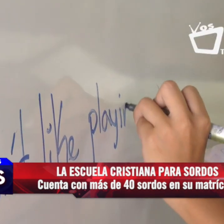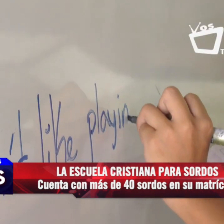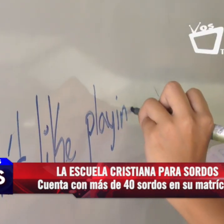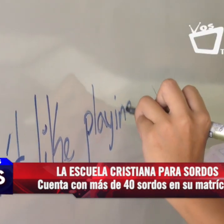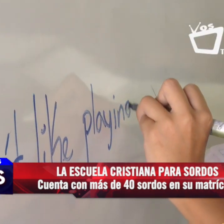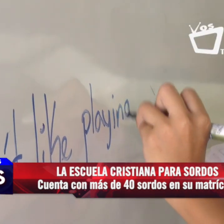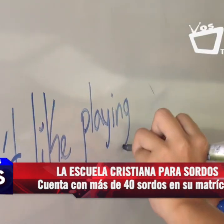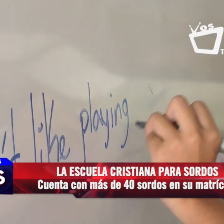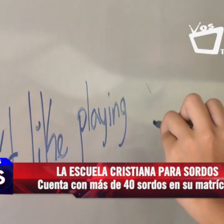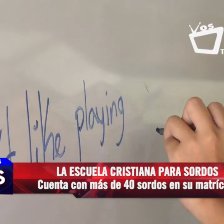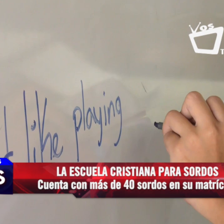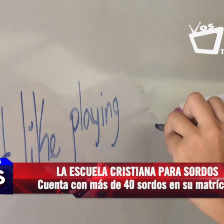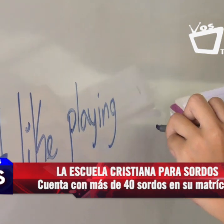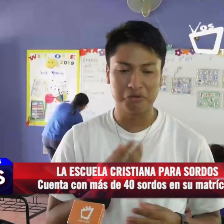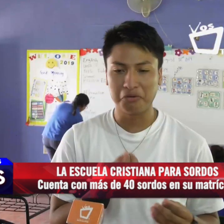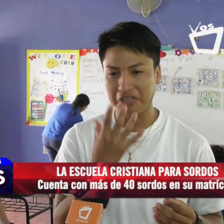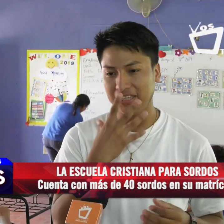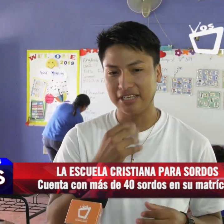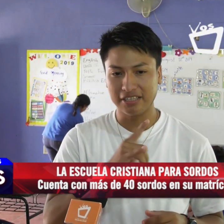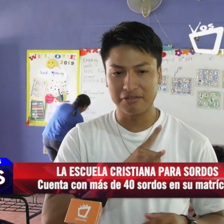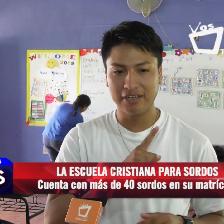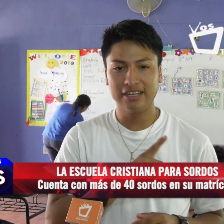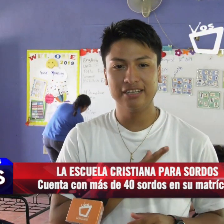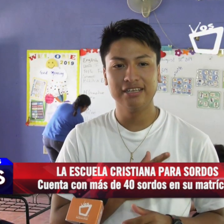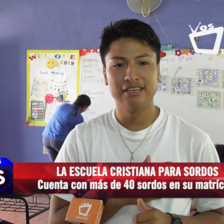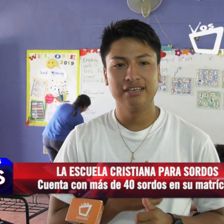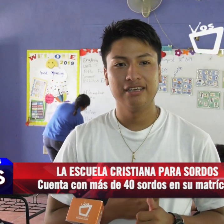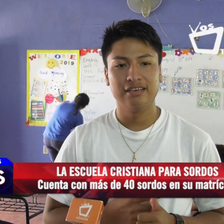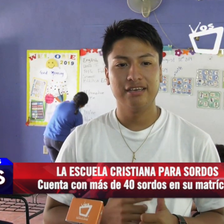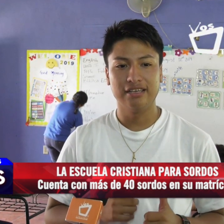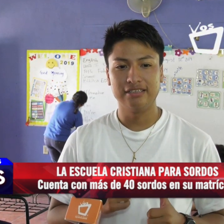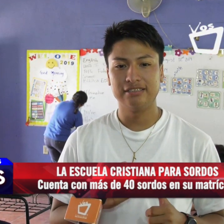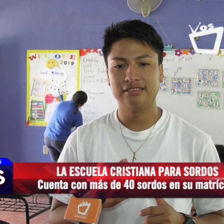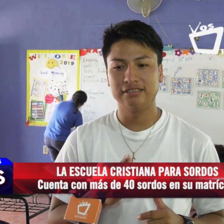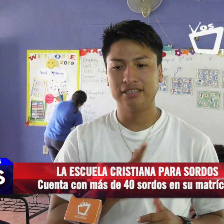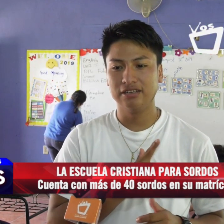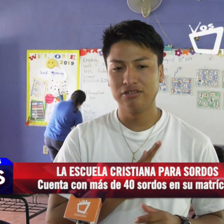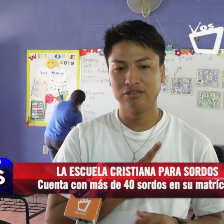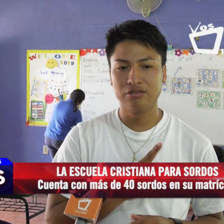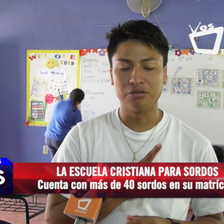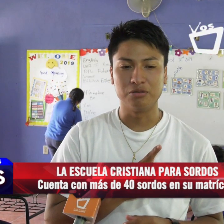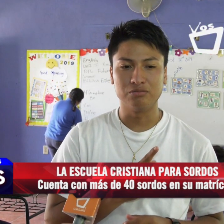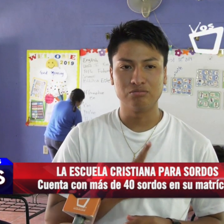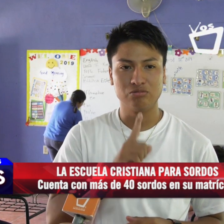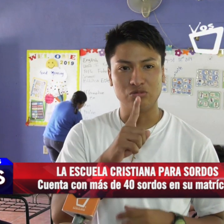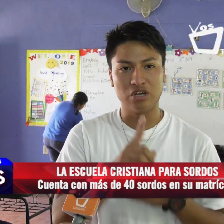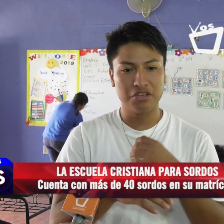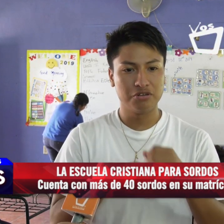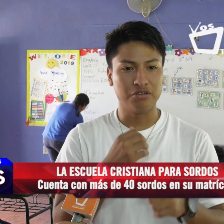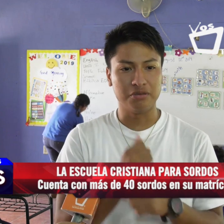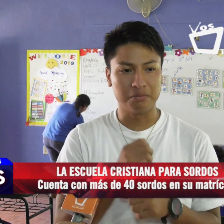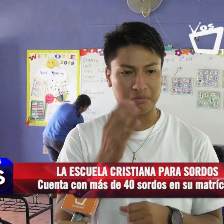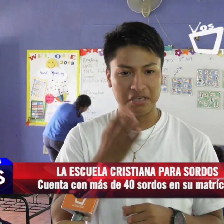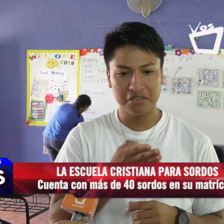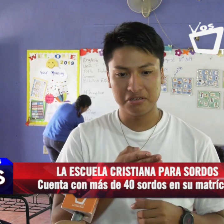mi experiencia ha sido muy bonita en esta escuela, tengo un año y medio,